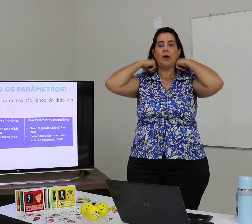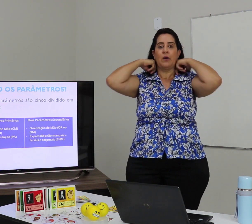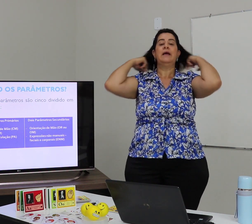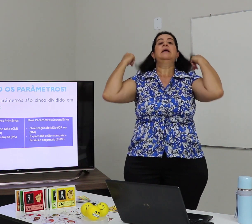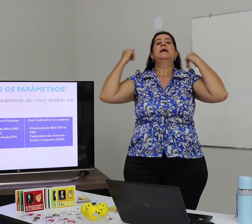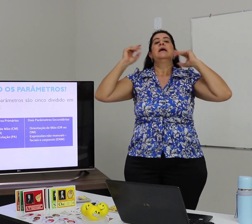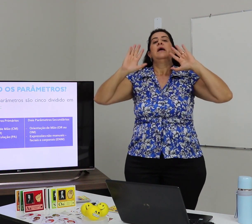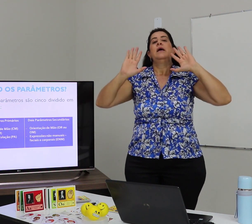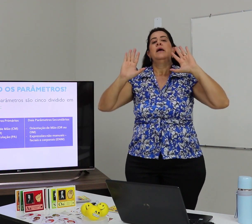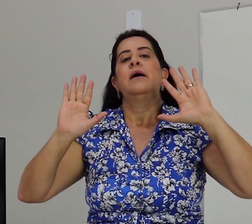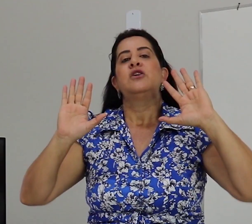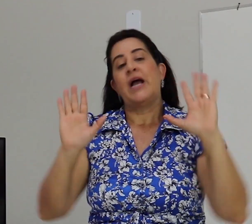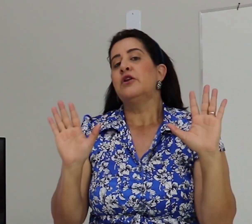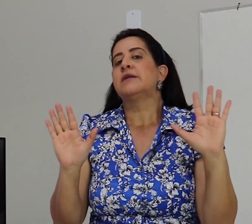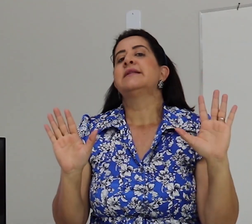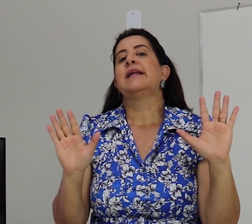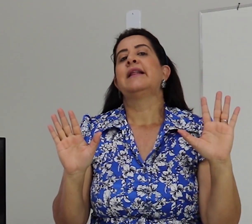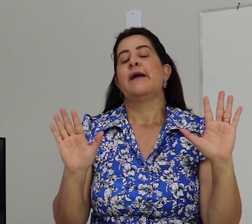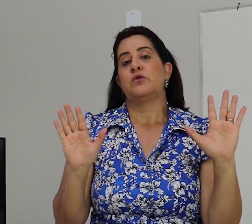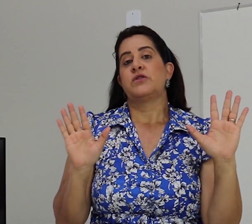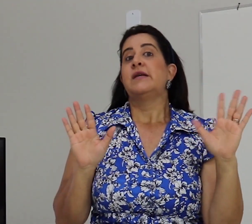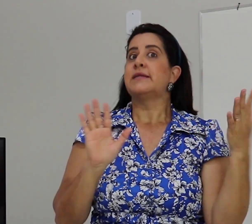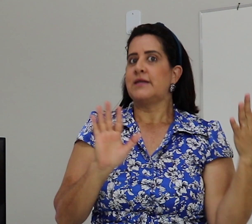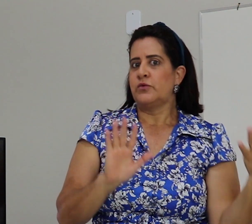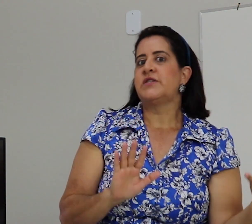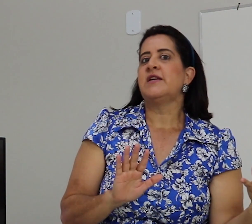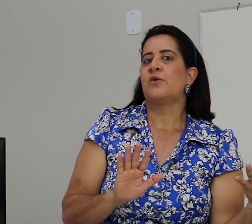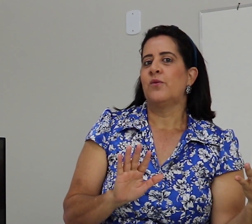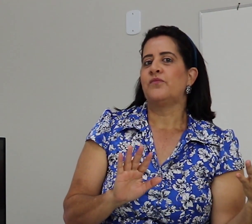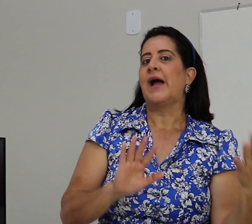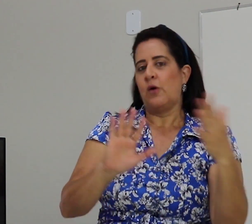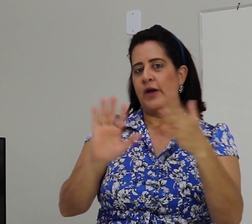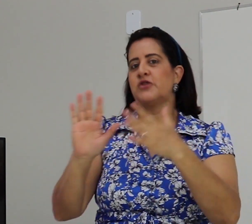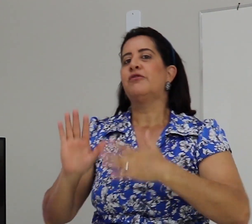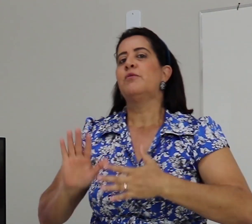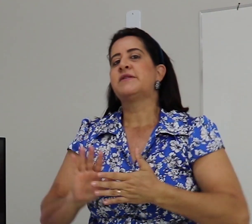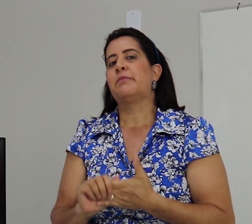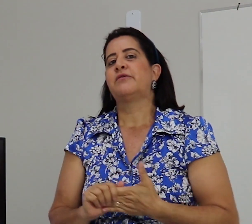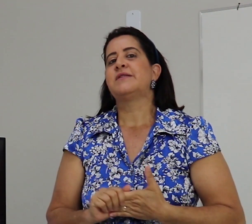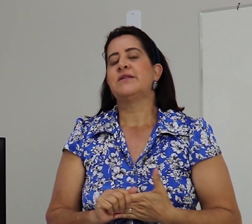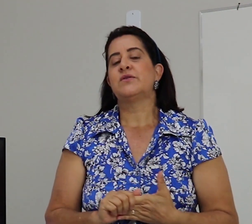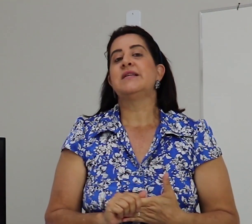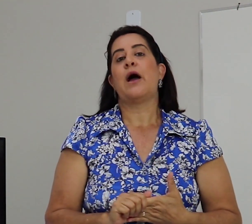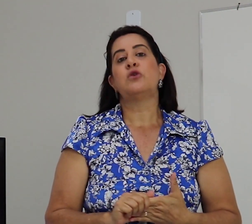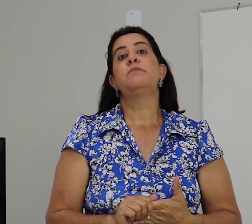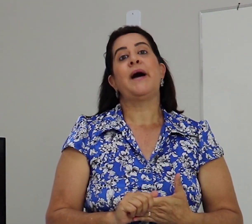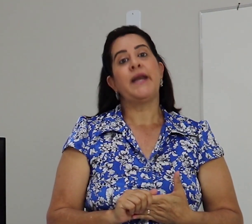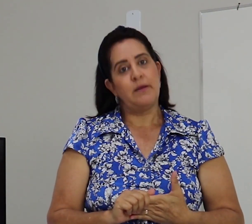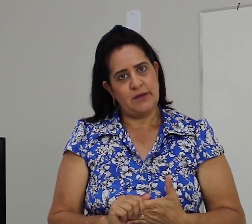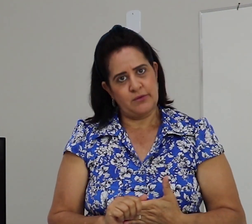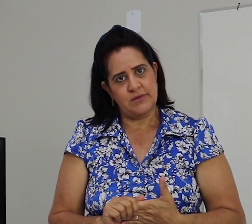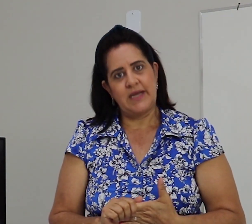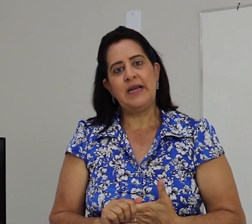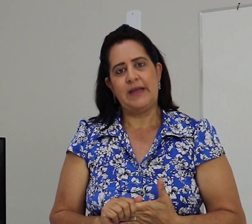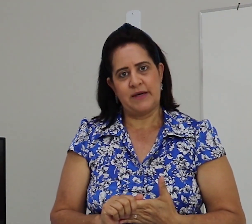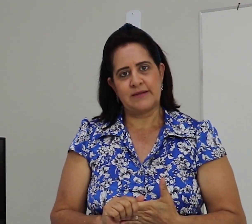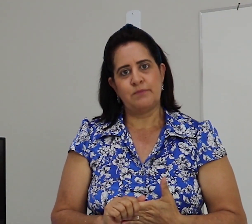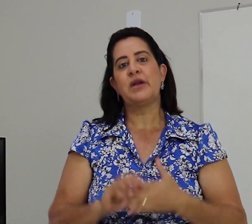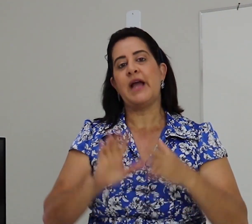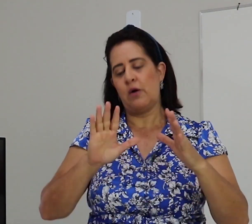aula. Já que nós entendemos que são 5, agora eu já vou mostrar para vocês o sinal de parâmetros em Libras, porque agora